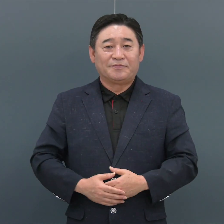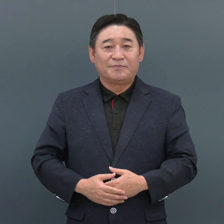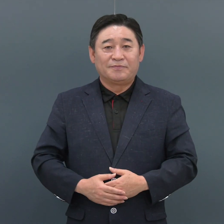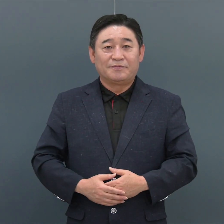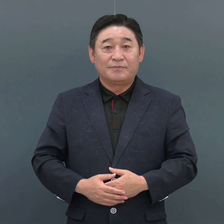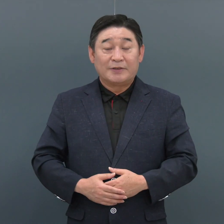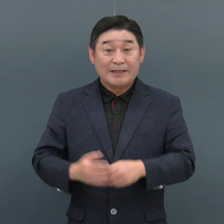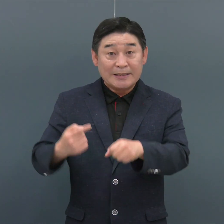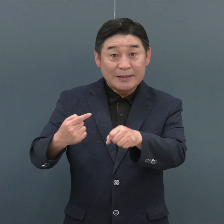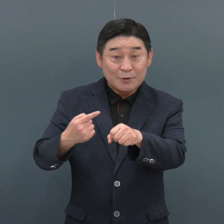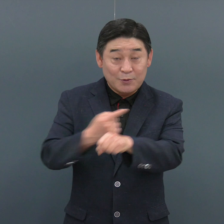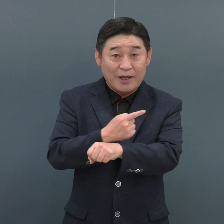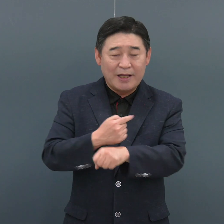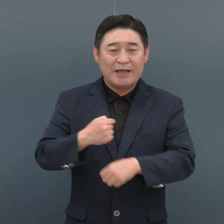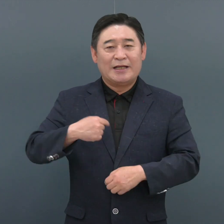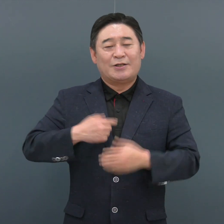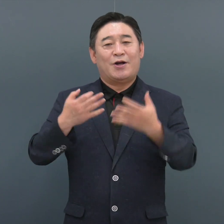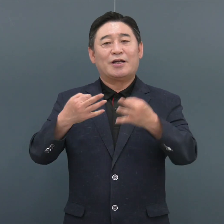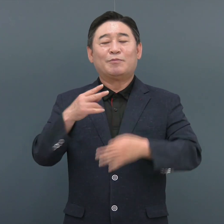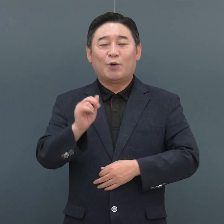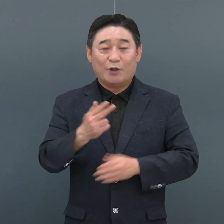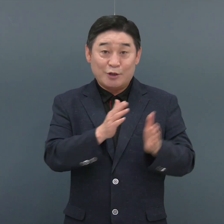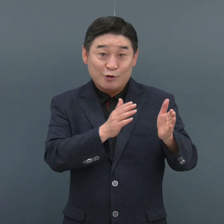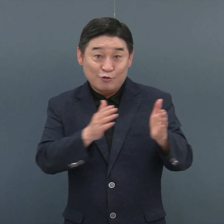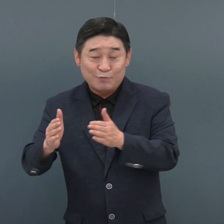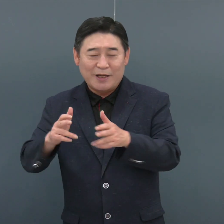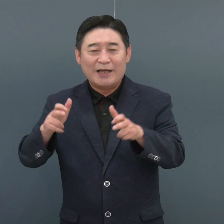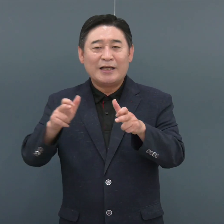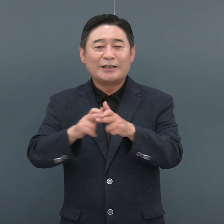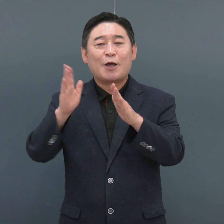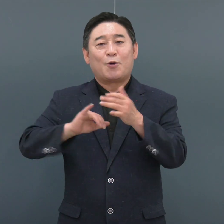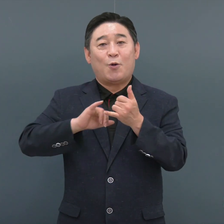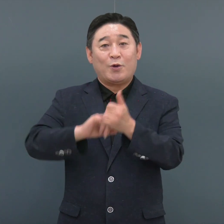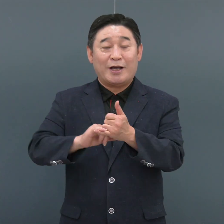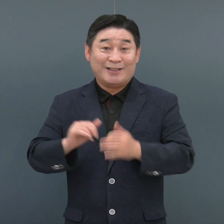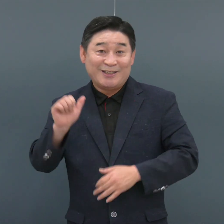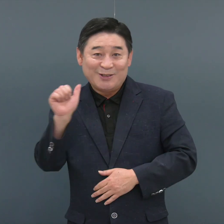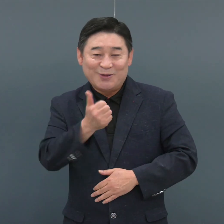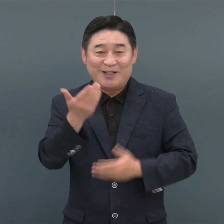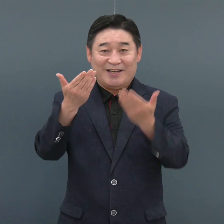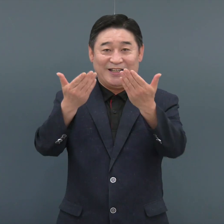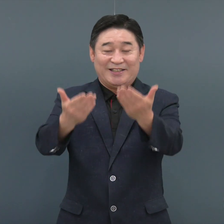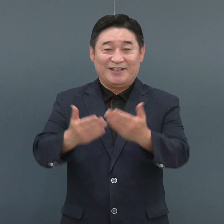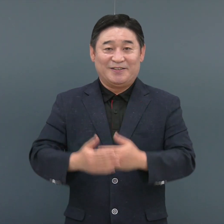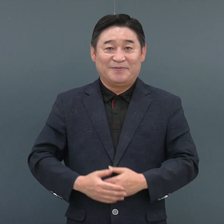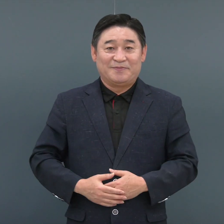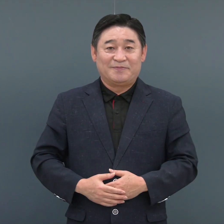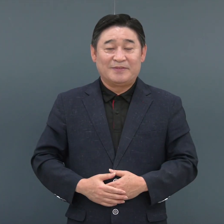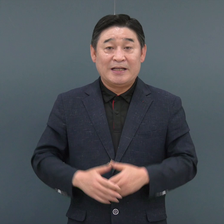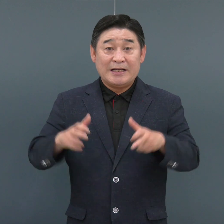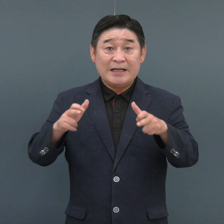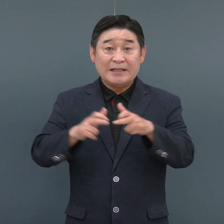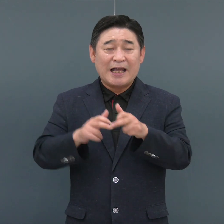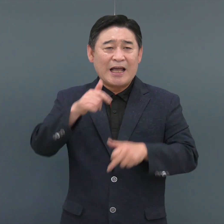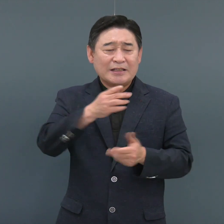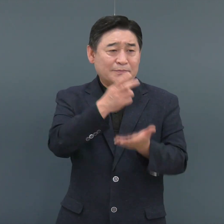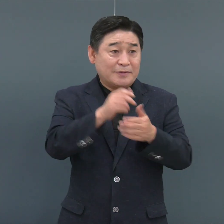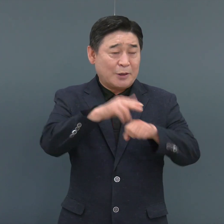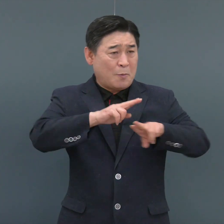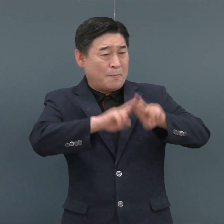그 밖에도 저 김동연이 준비한 장애인 공약을 소개할까 합니다. 장애인 등급제 폐지로 인한 장애인